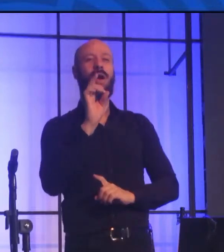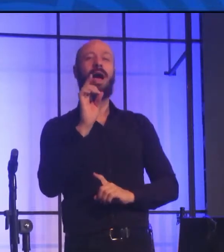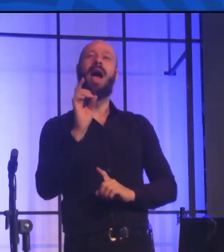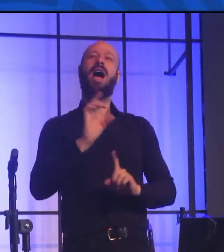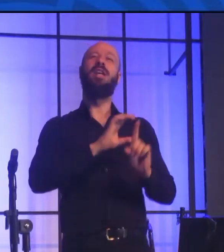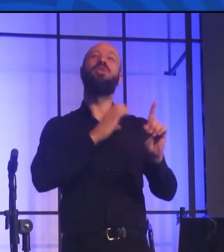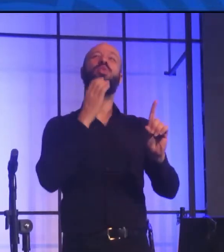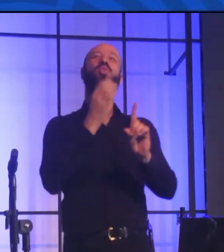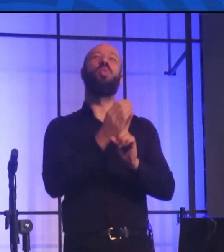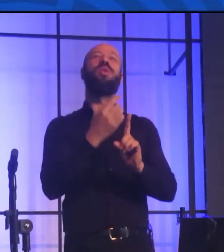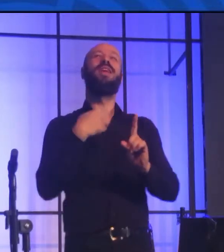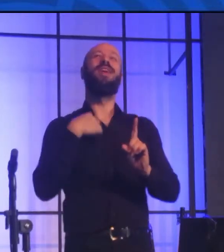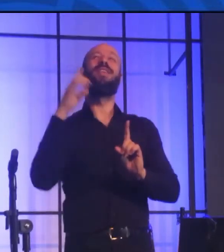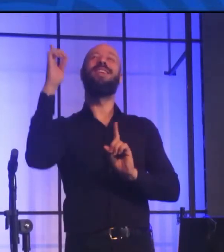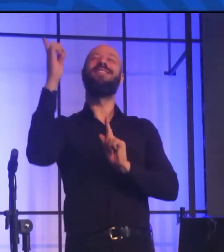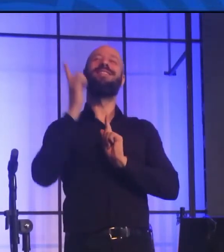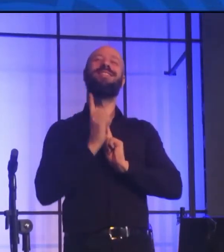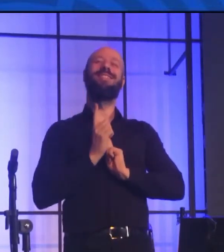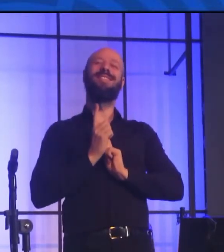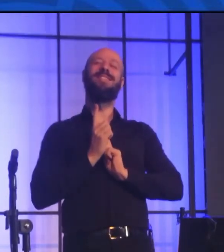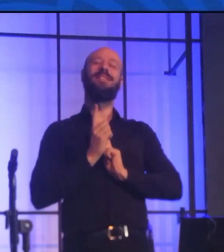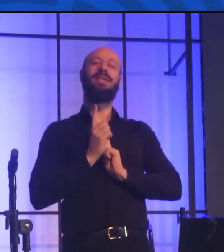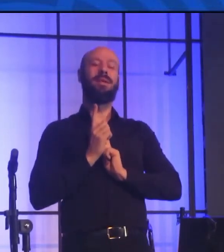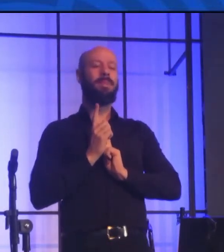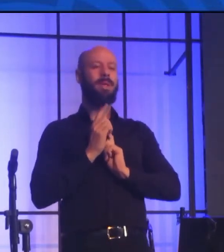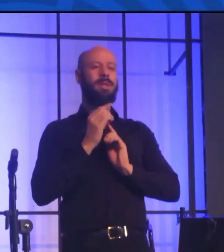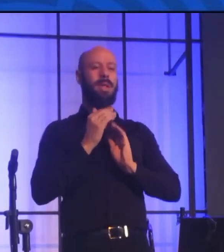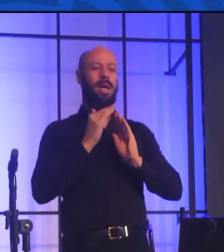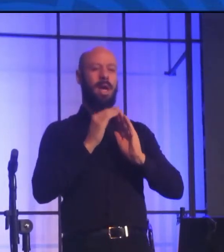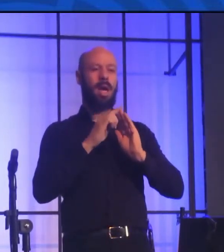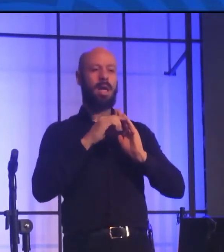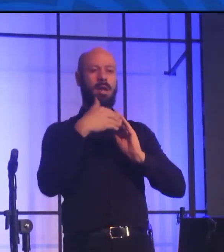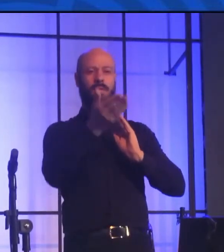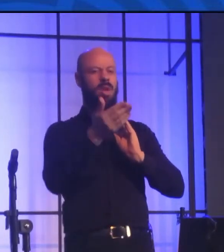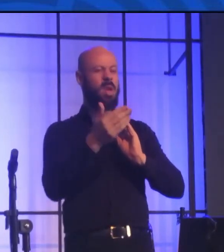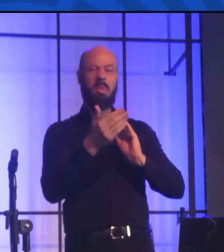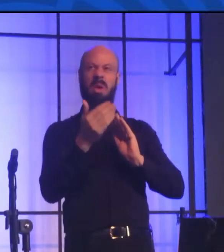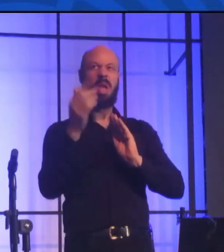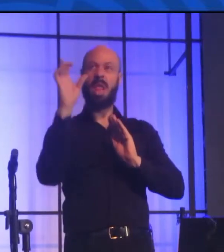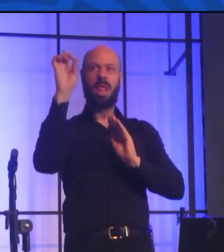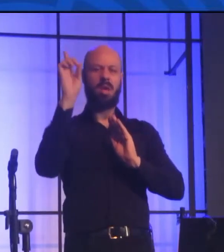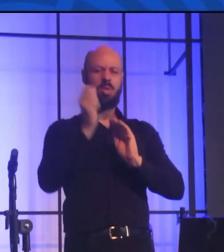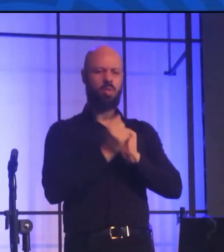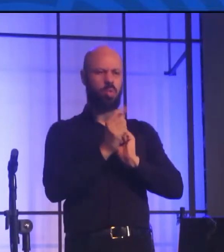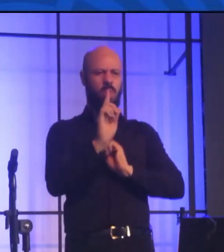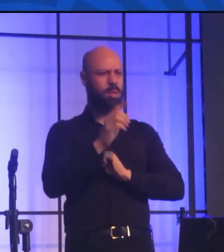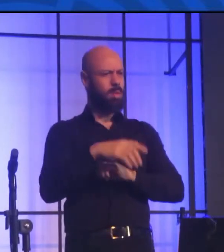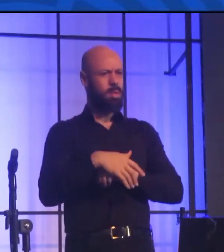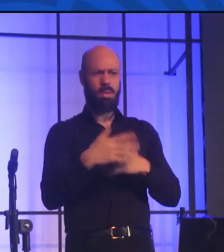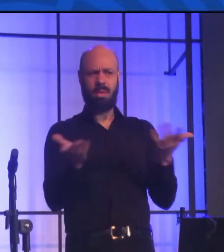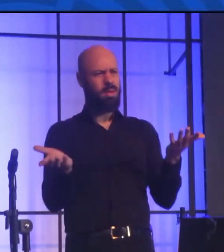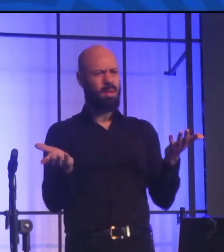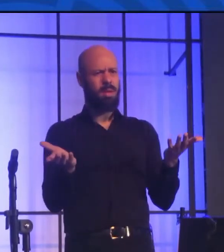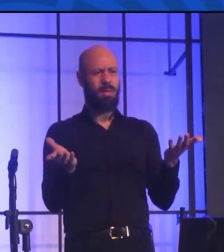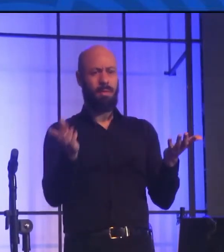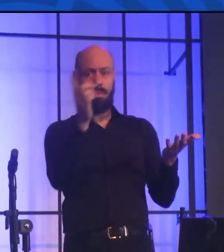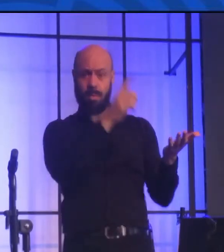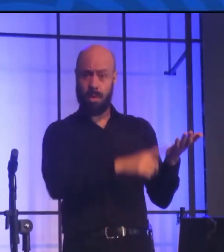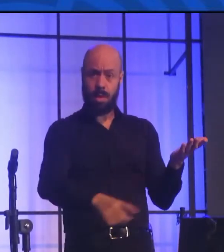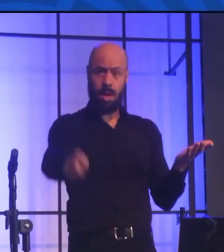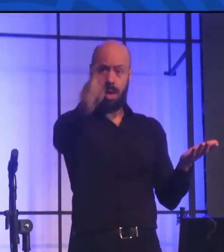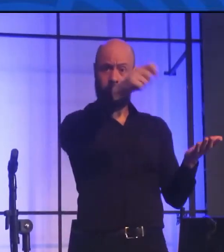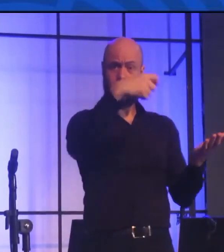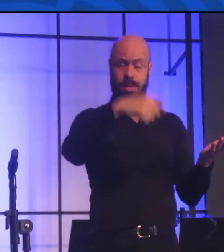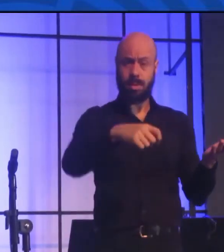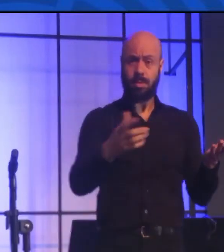com Deus é muito pequeno. Se você, para se encontrar com Deus, precisa de um